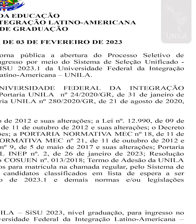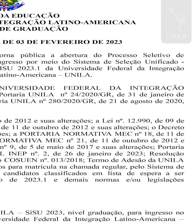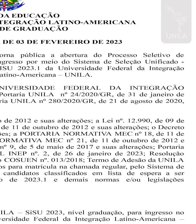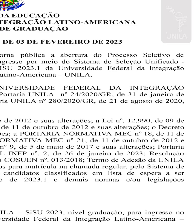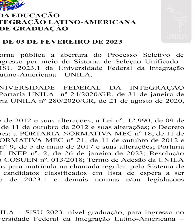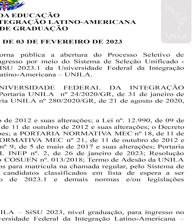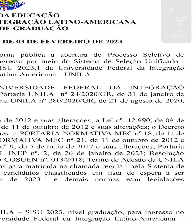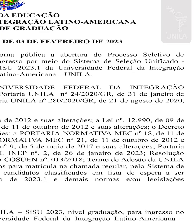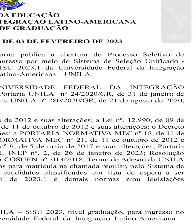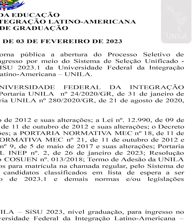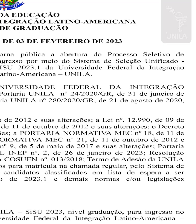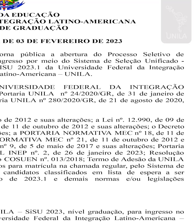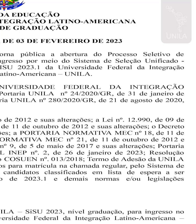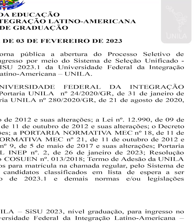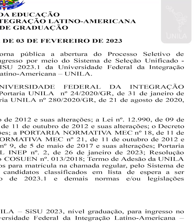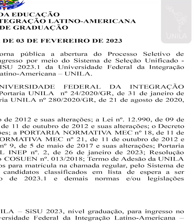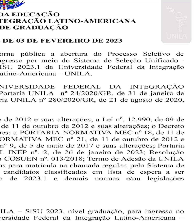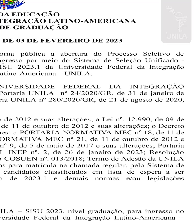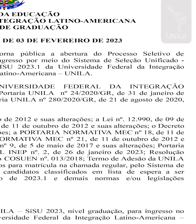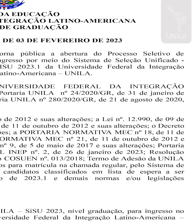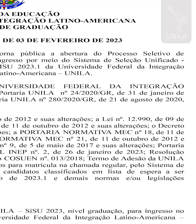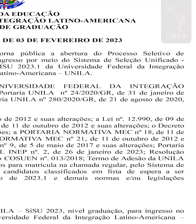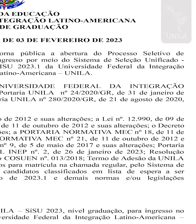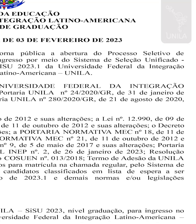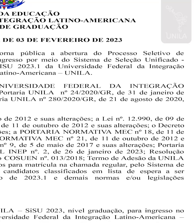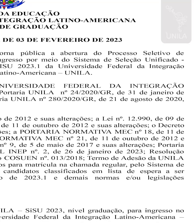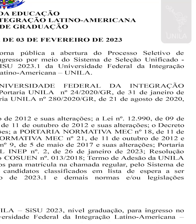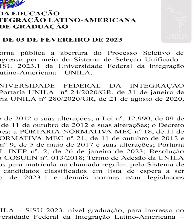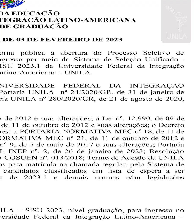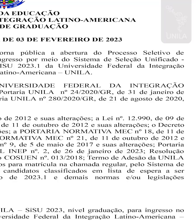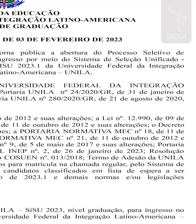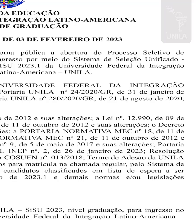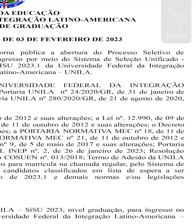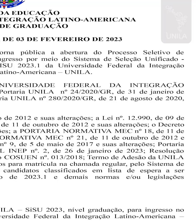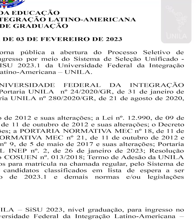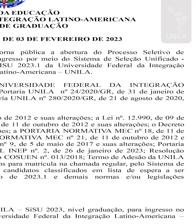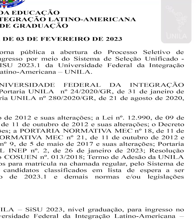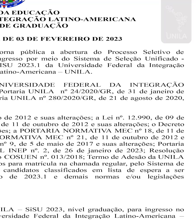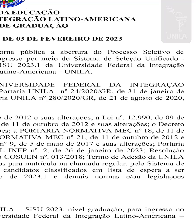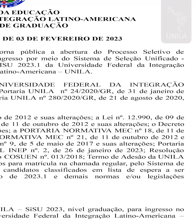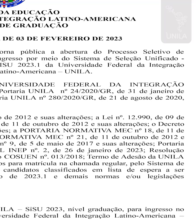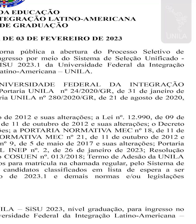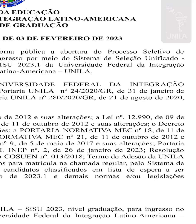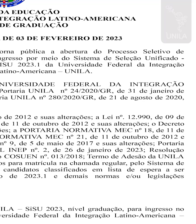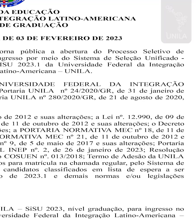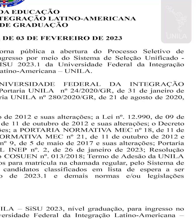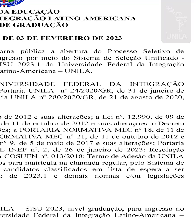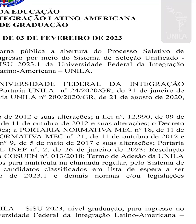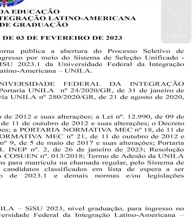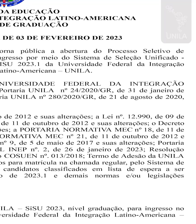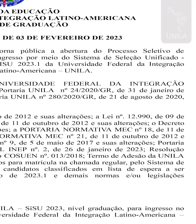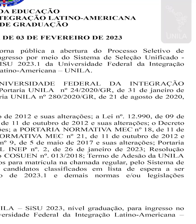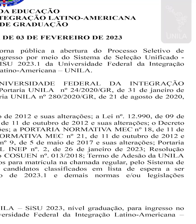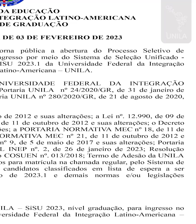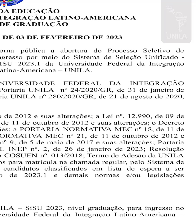12.711, de 29 de agosto de 2012, e suas alterações. A Lei